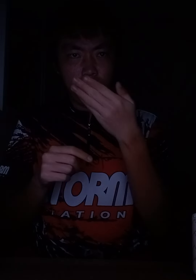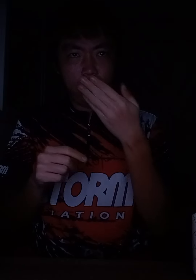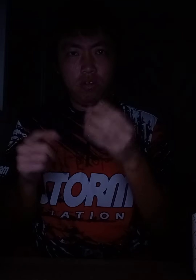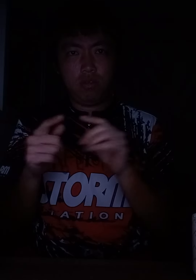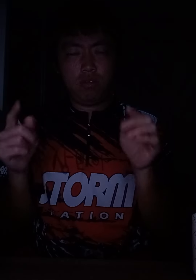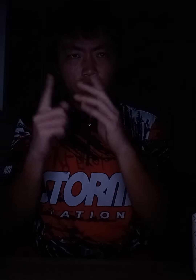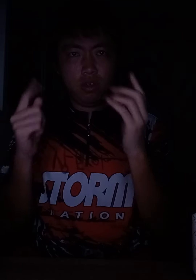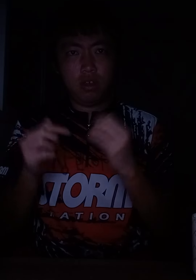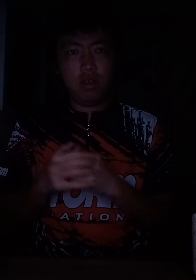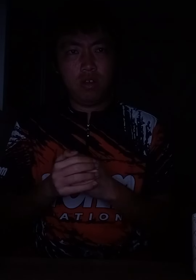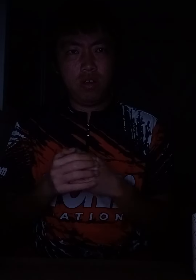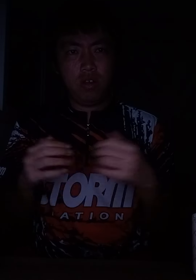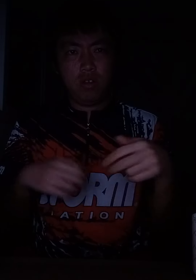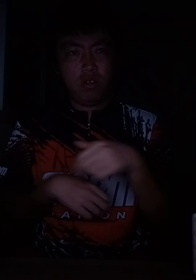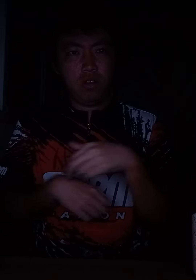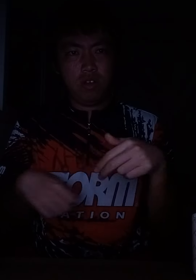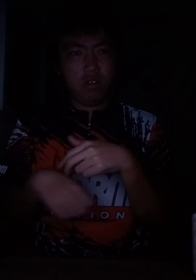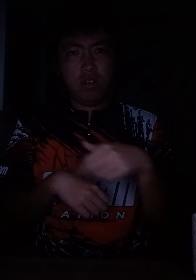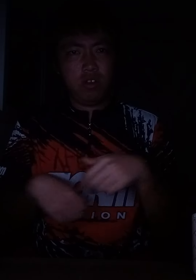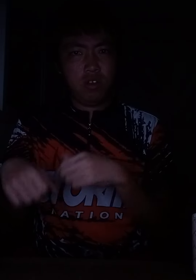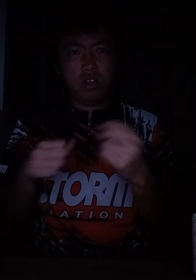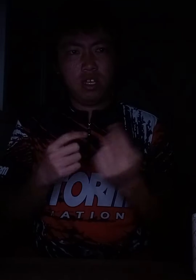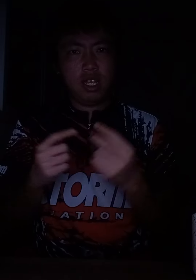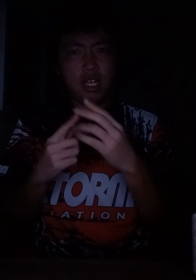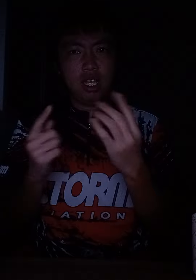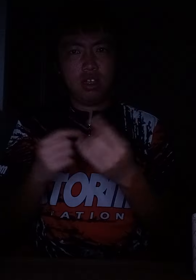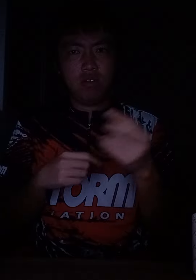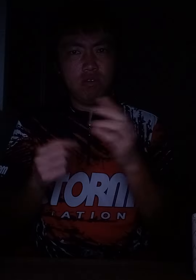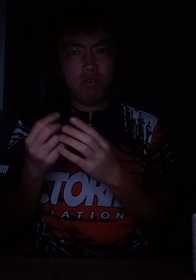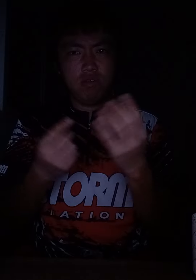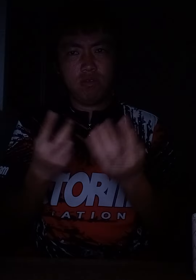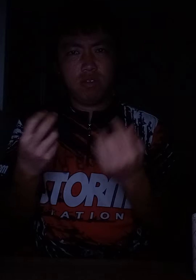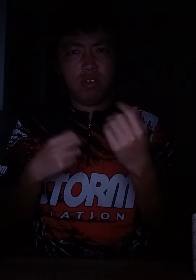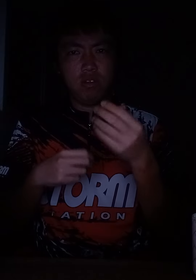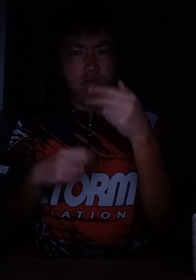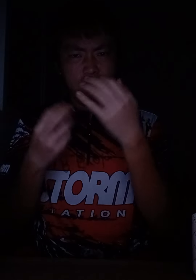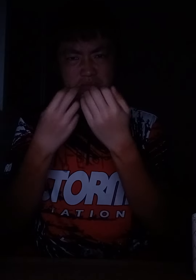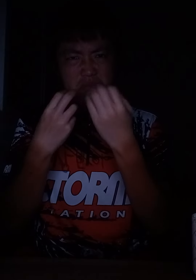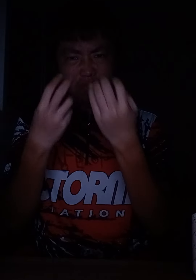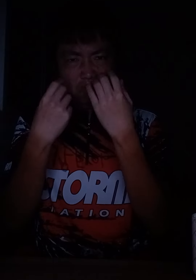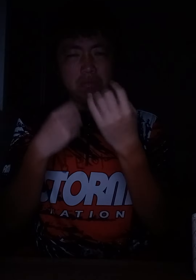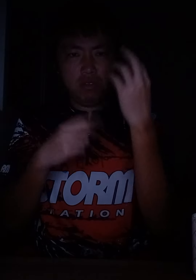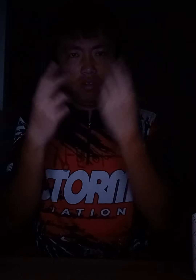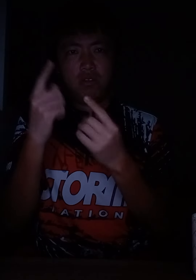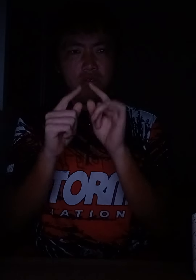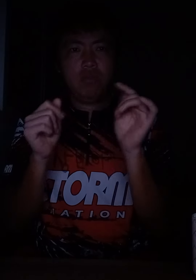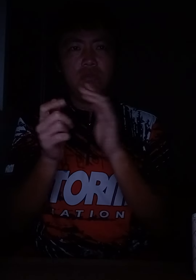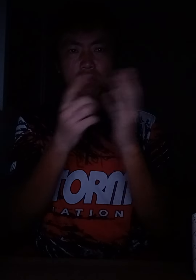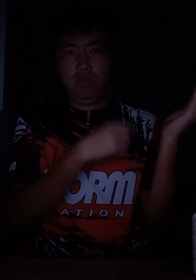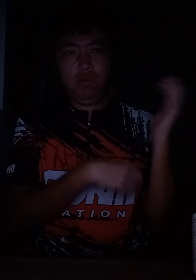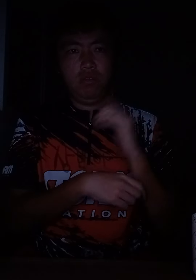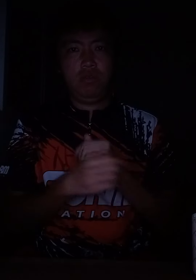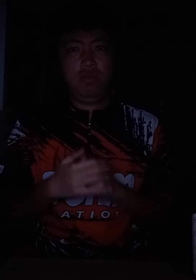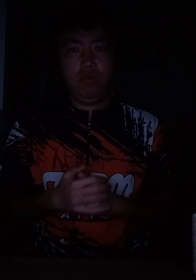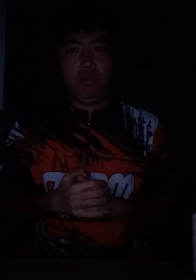다치지 않았지만 이 버스를 운전하던 50대 기사가 불을 진압하다 연기를 흡입해 병원으로 이송됐습니다. 차량